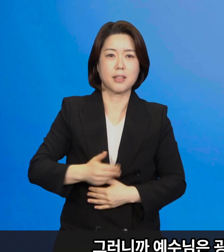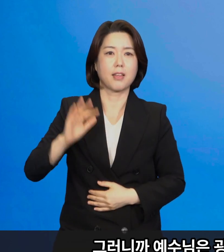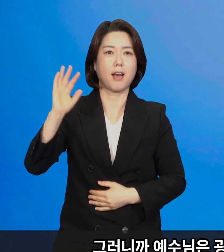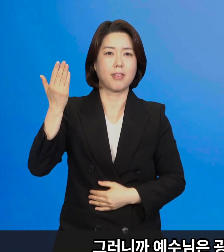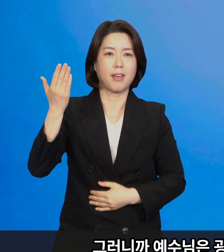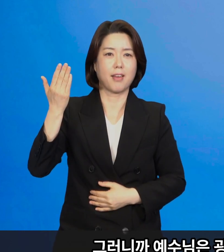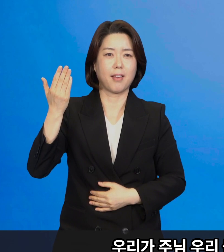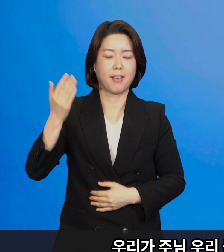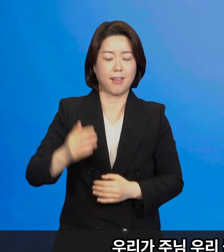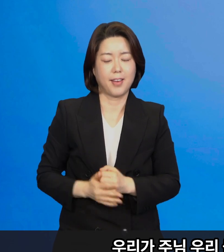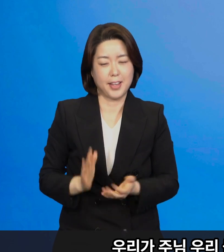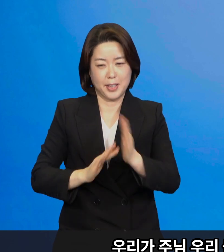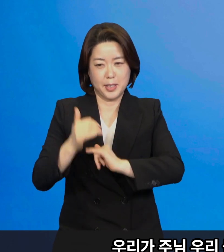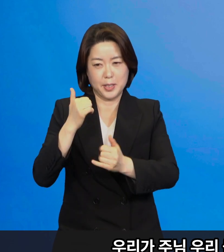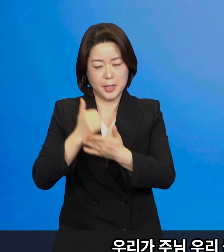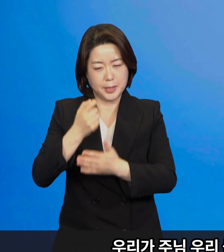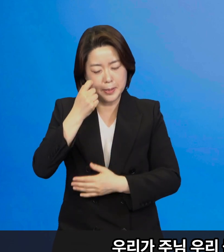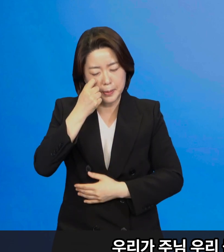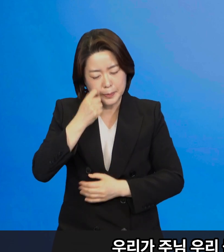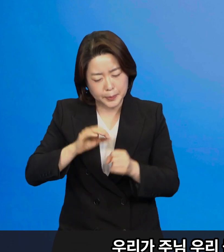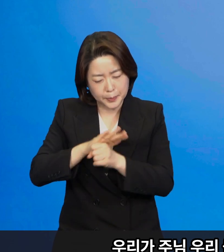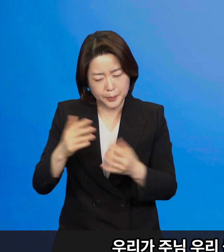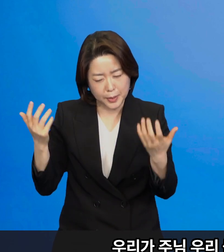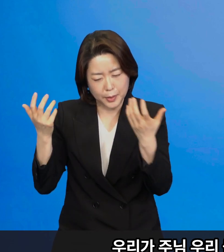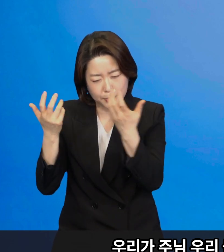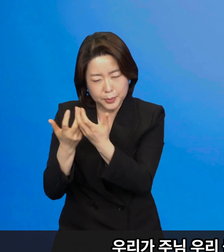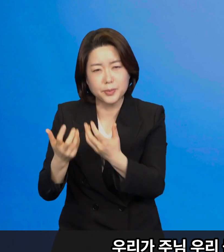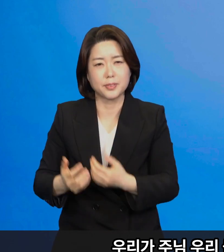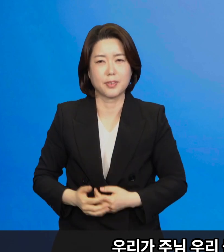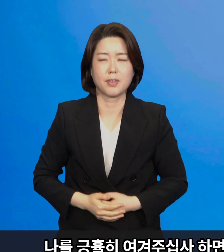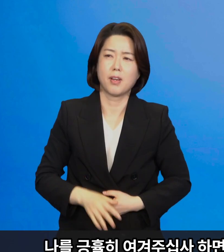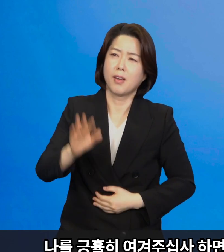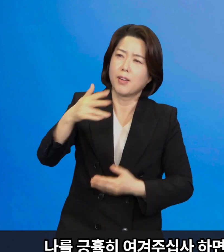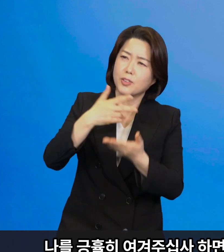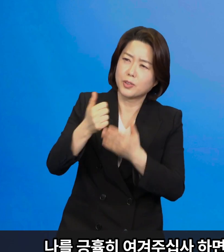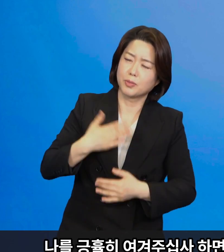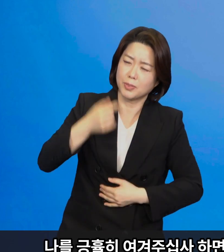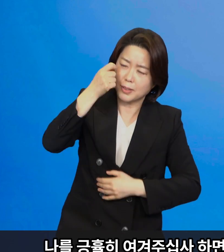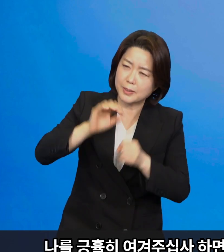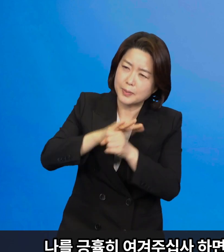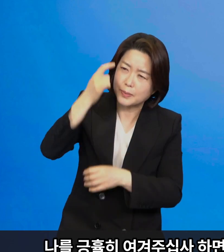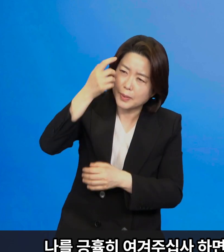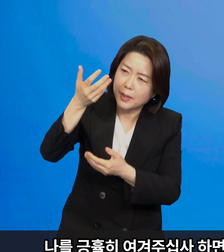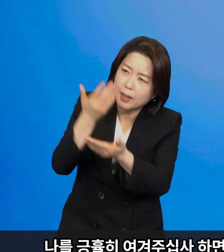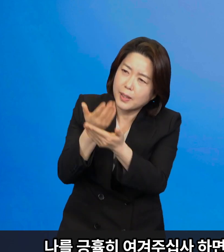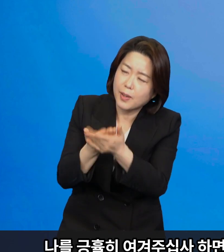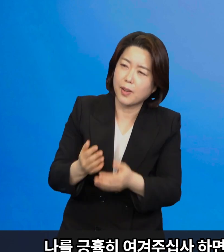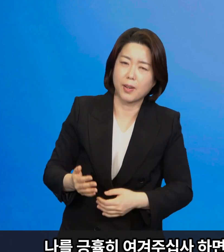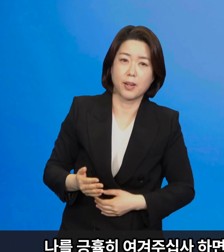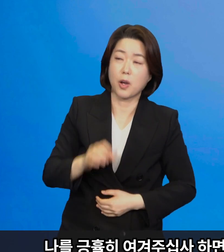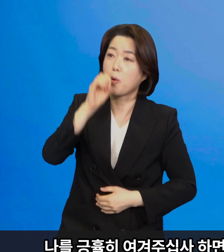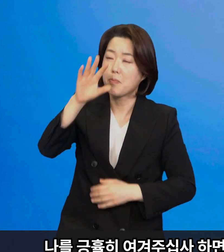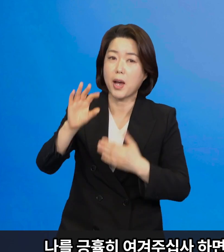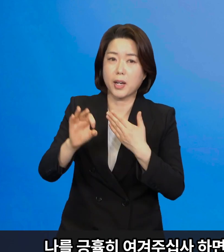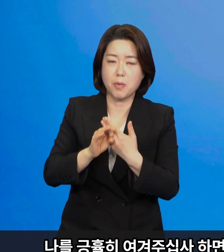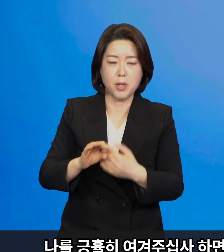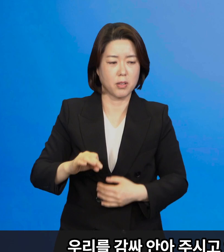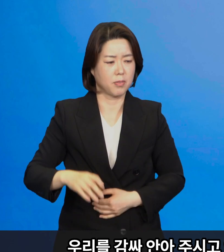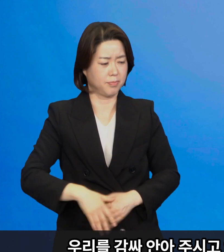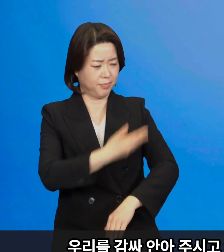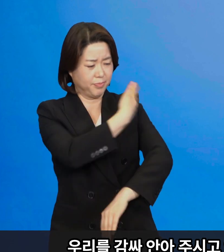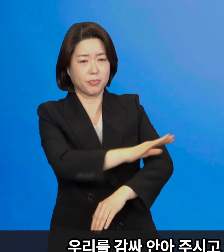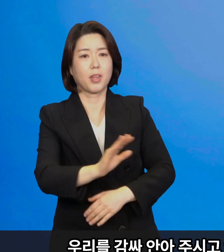긍휼이 풍성하셔서 우리가 주님 우리를 불쌍히 여겨주십시오, 나를 긍휼히 여겨주십시오 하면 우리를 모른 채 하지